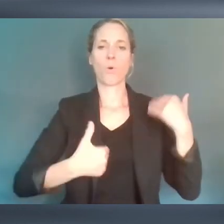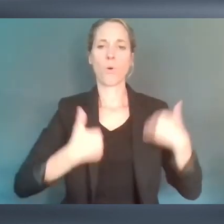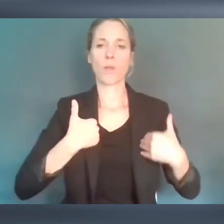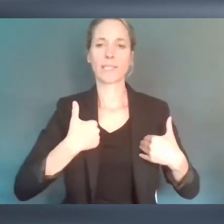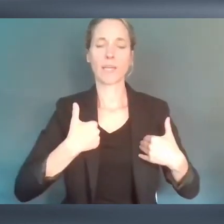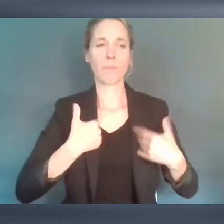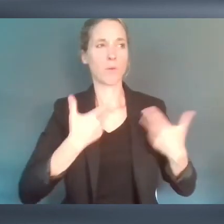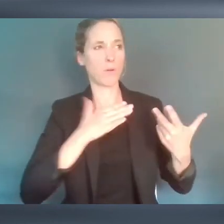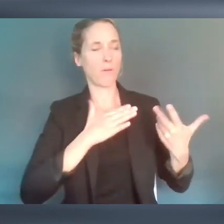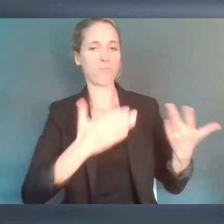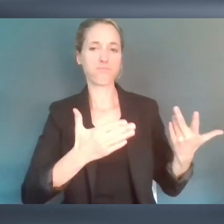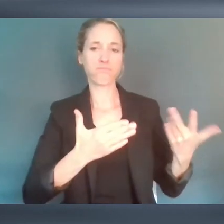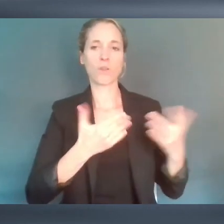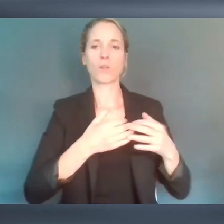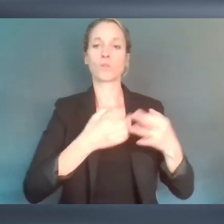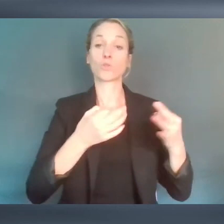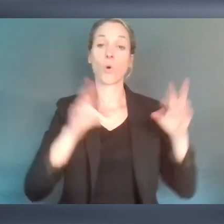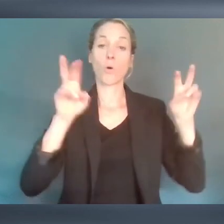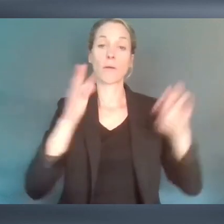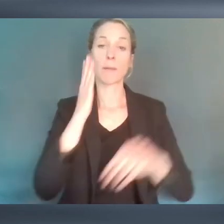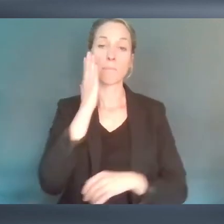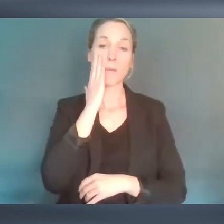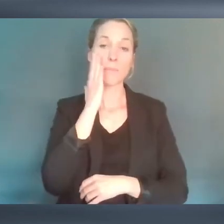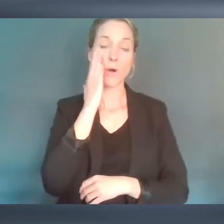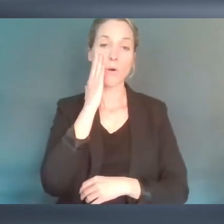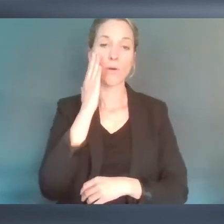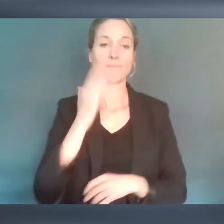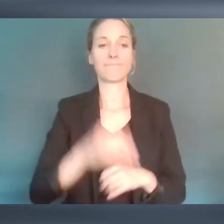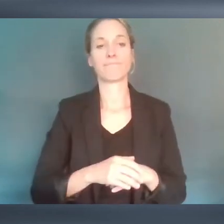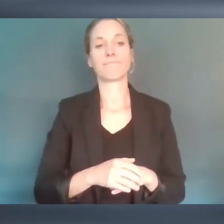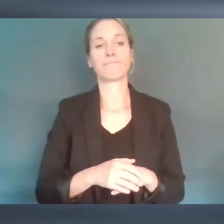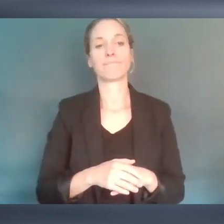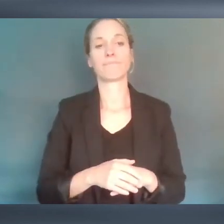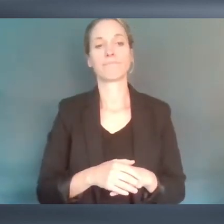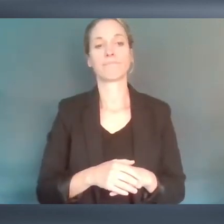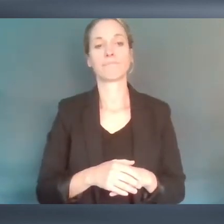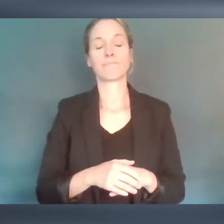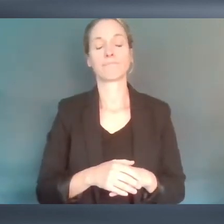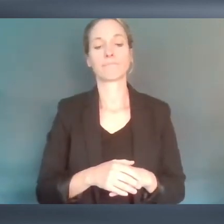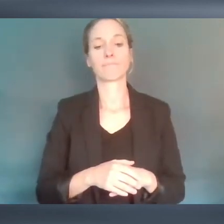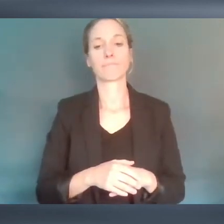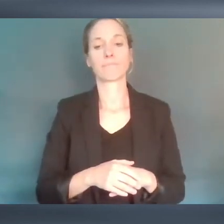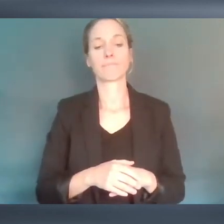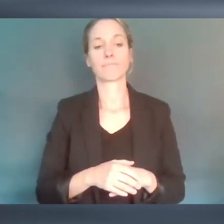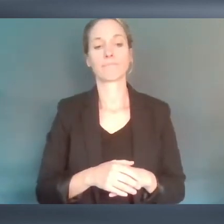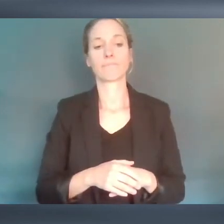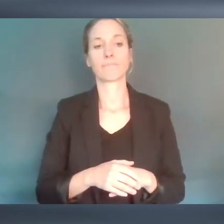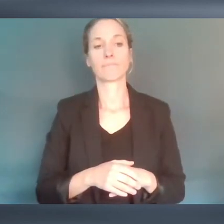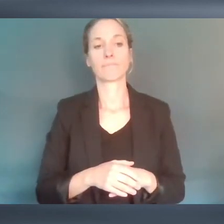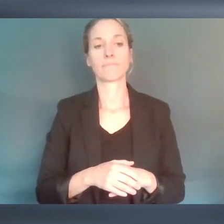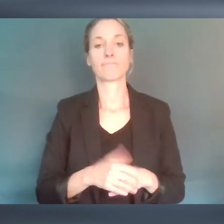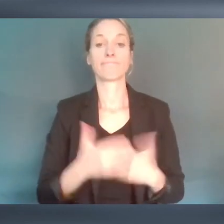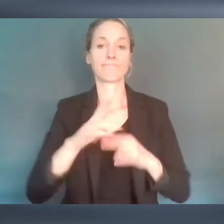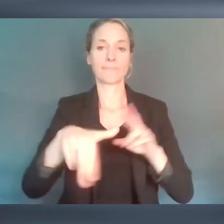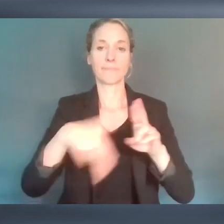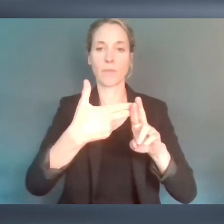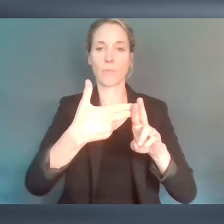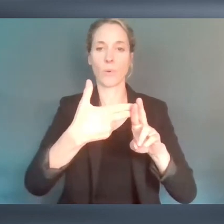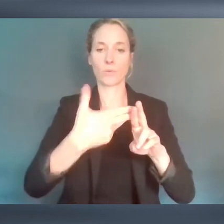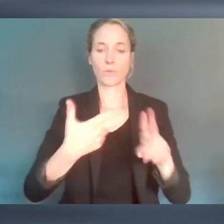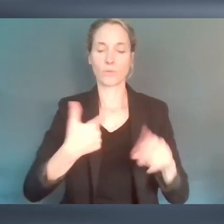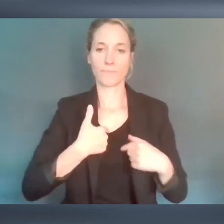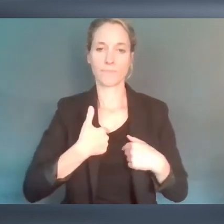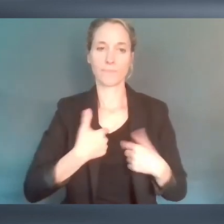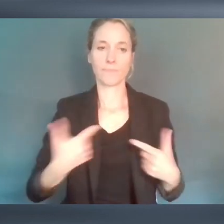ou avérées. Je paraphrase ici une référence que je vous donnerai. Une des réponses, ça pourrait être de dire on